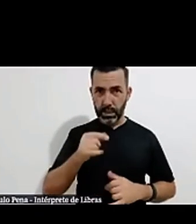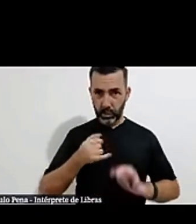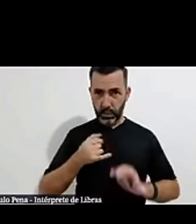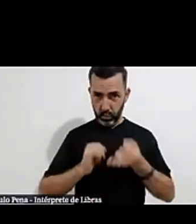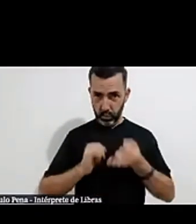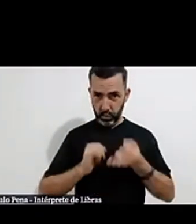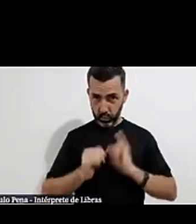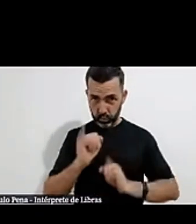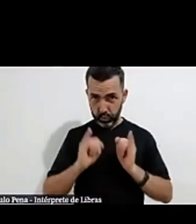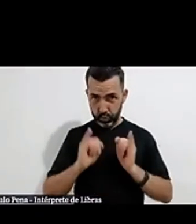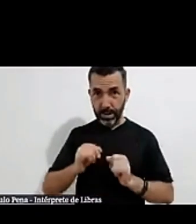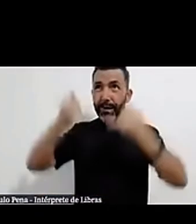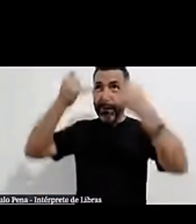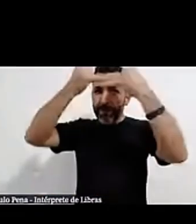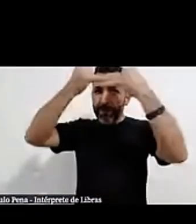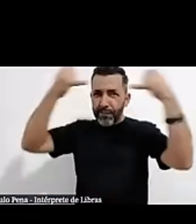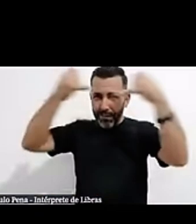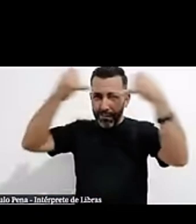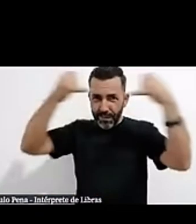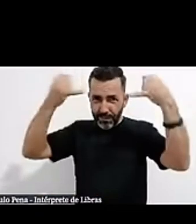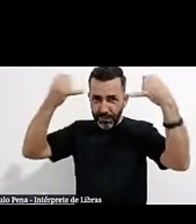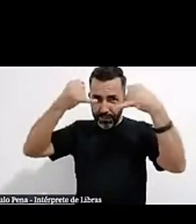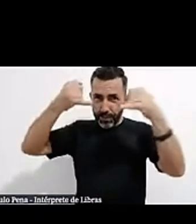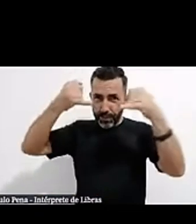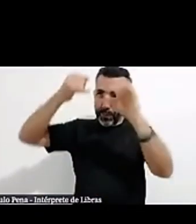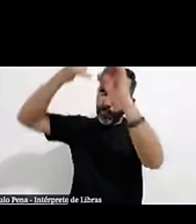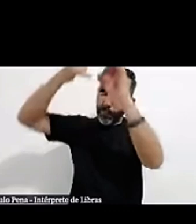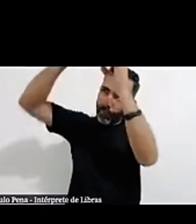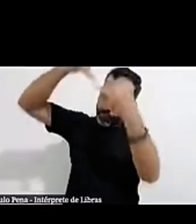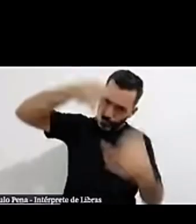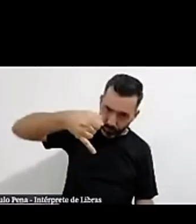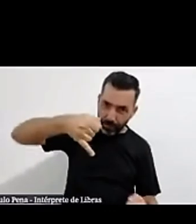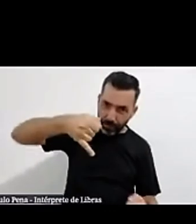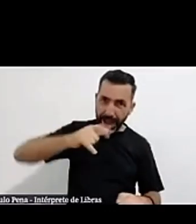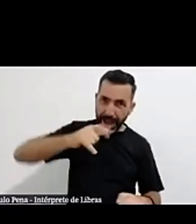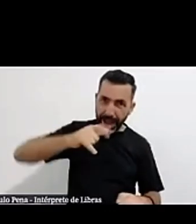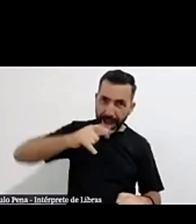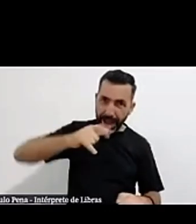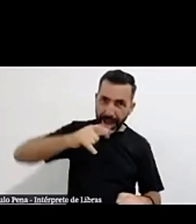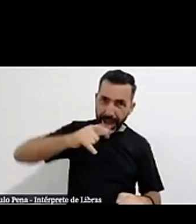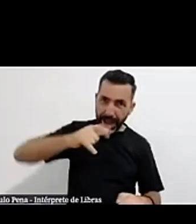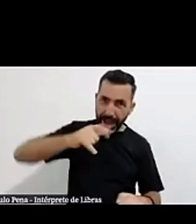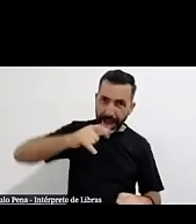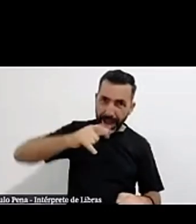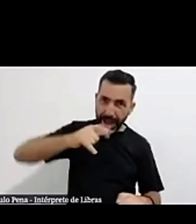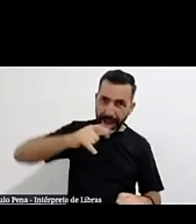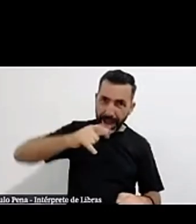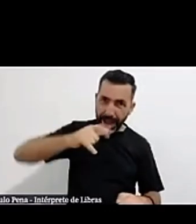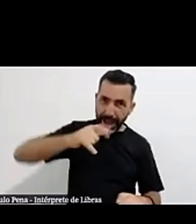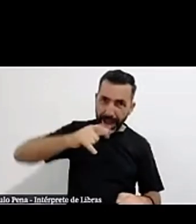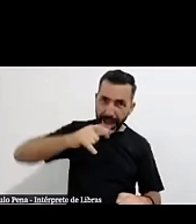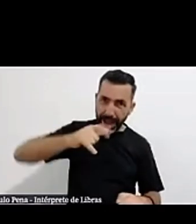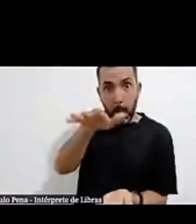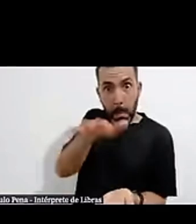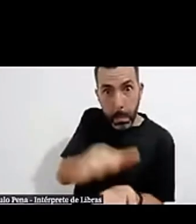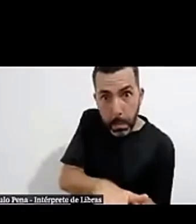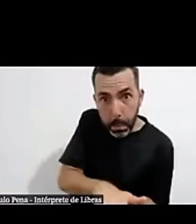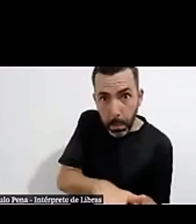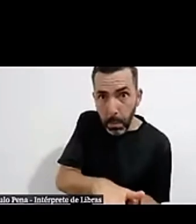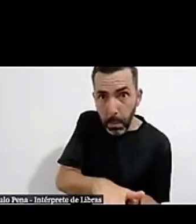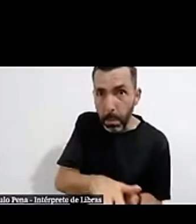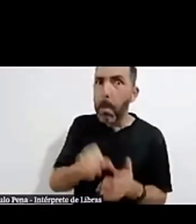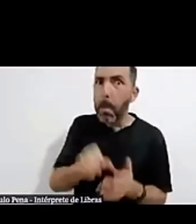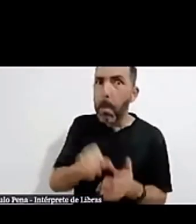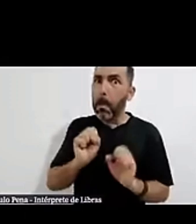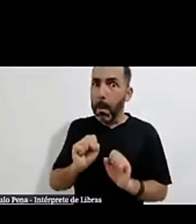eletrocutado. Tá? Então, a canalização da energia é muito forte. Tá? Então, vamos entender o que é a